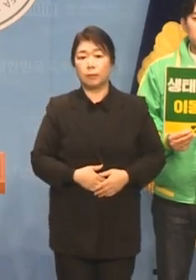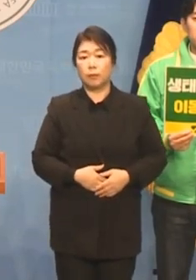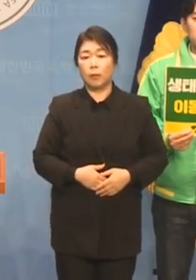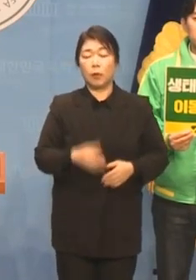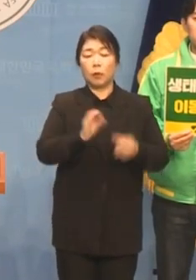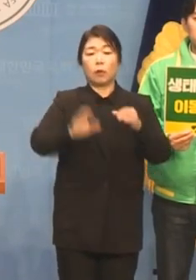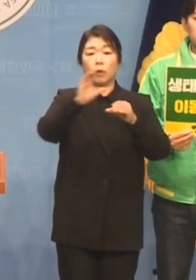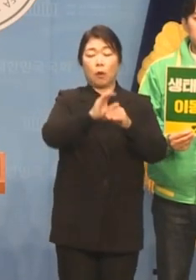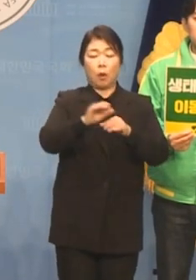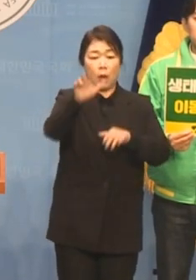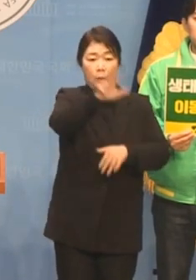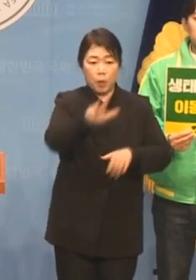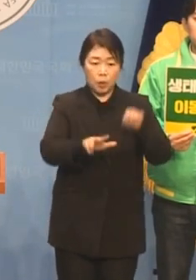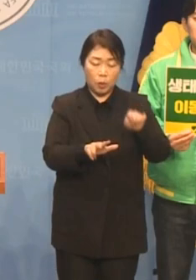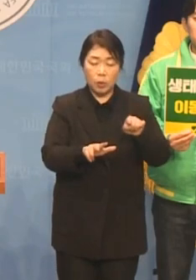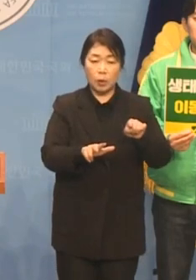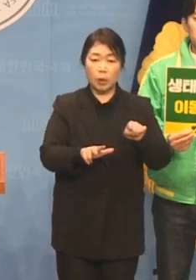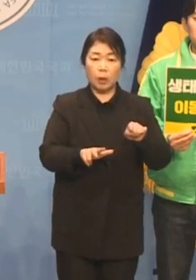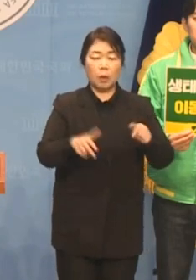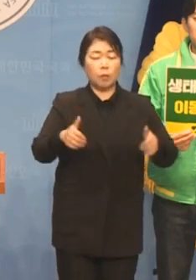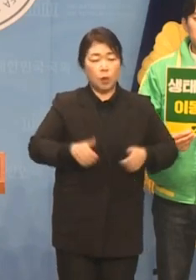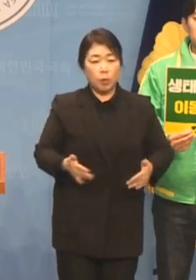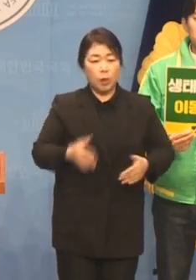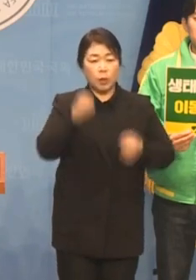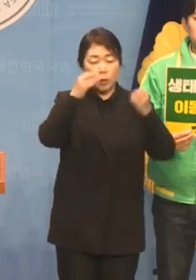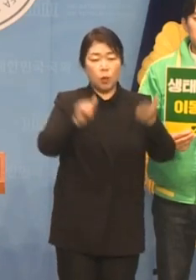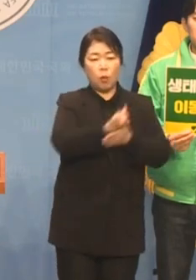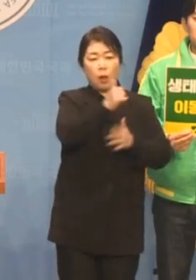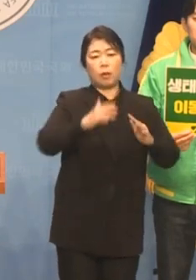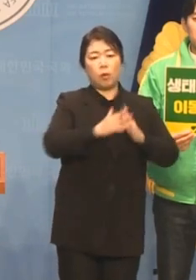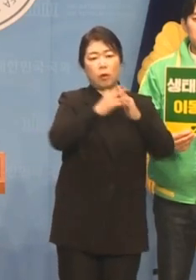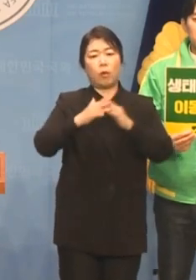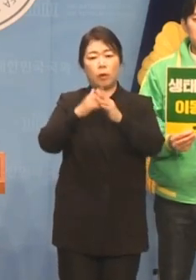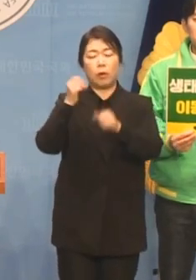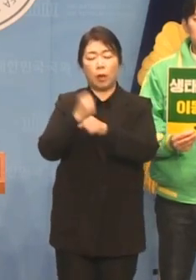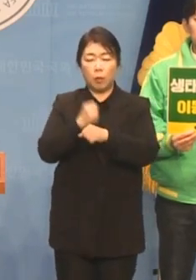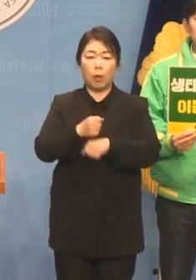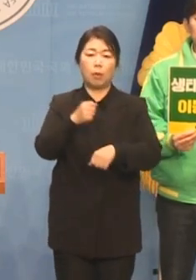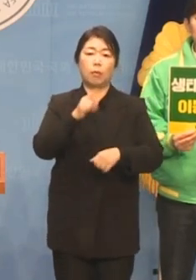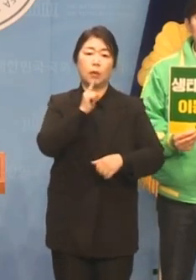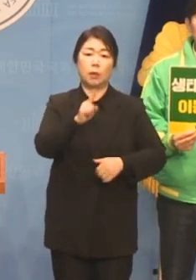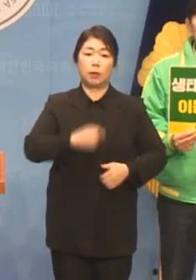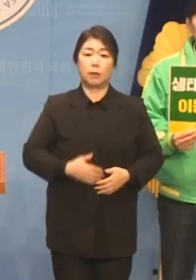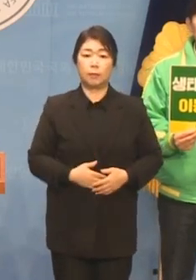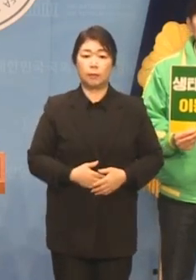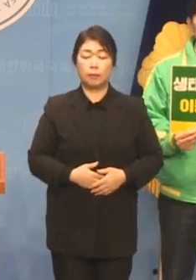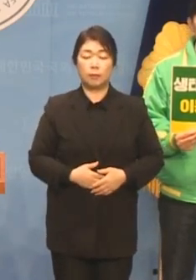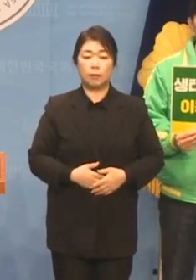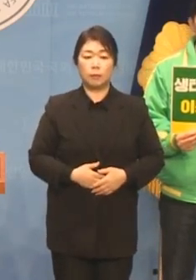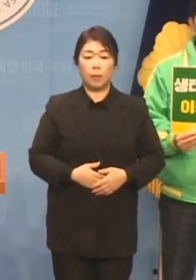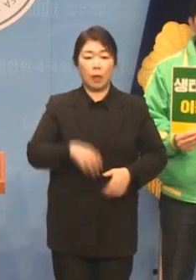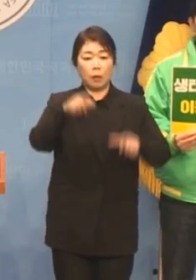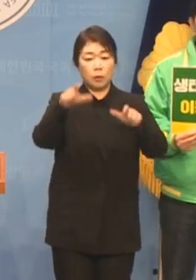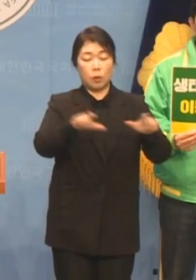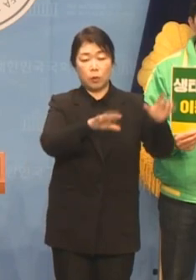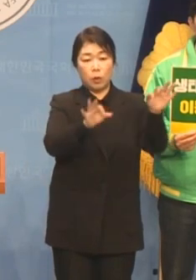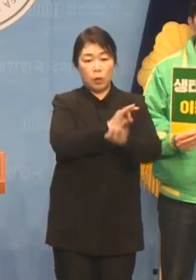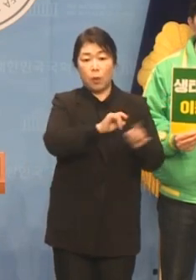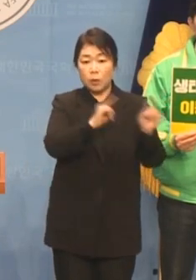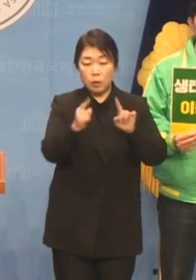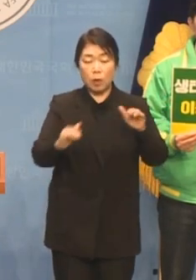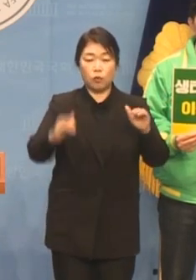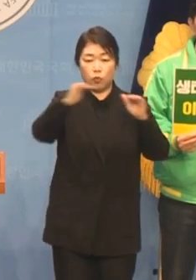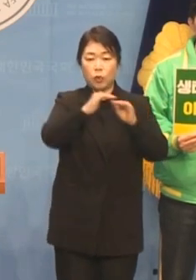더해 한반도 전역에서 불필요한 신공항 건설도 계속 추진되고 있습니다 지역 경제 활성화 지역 균형